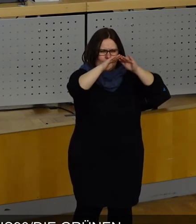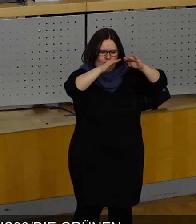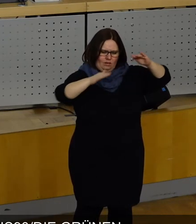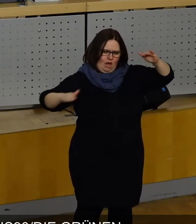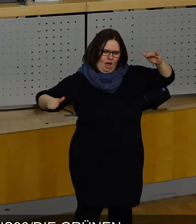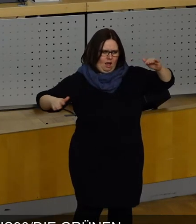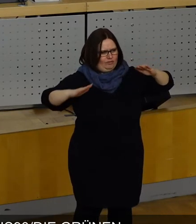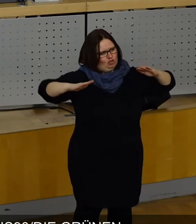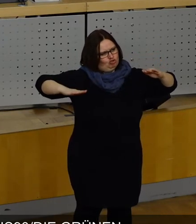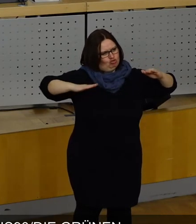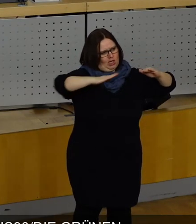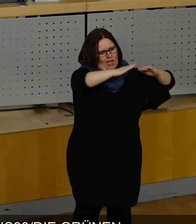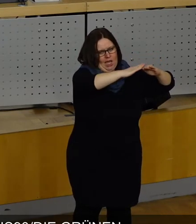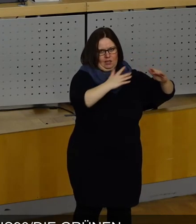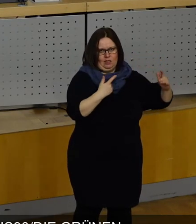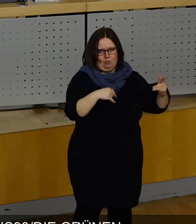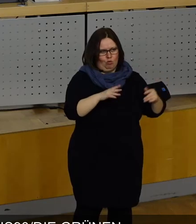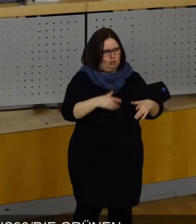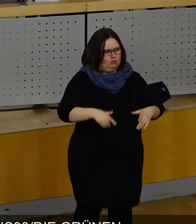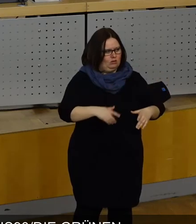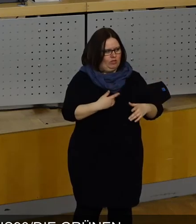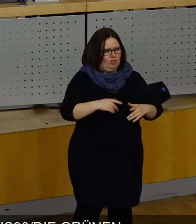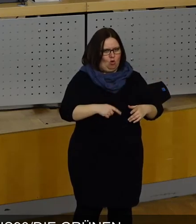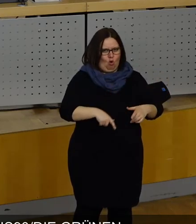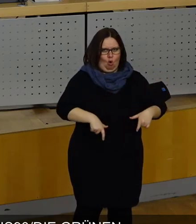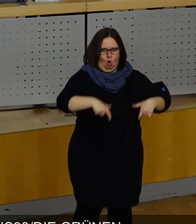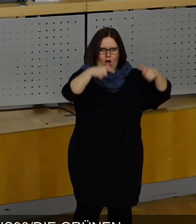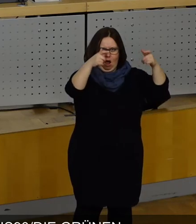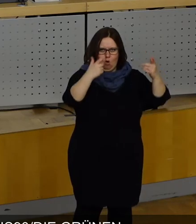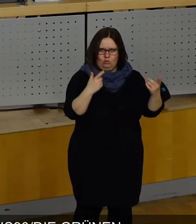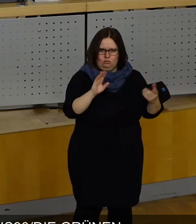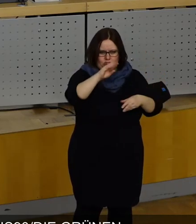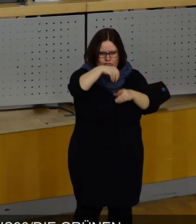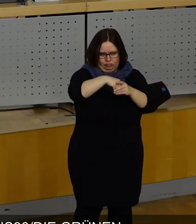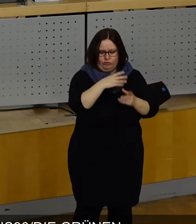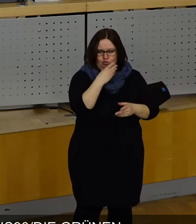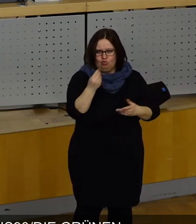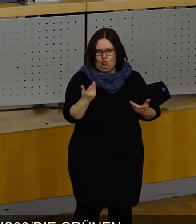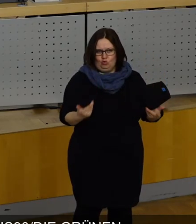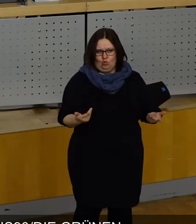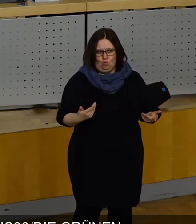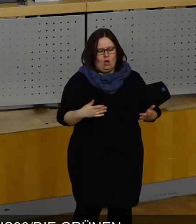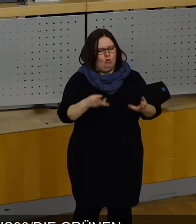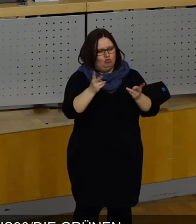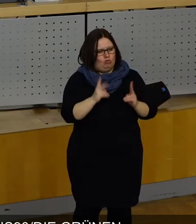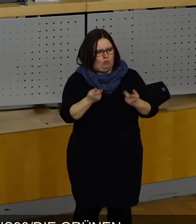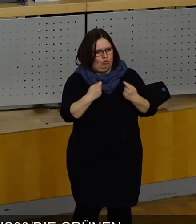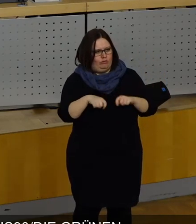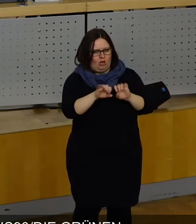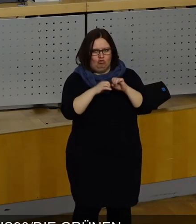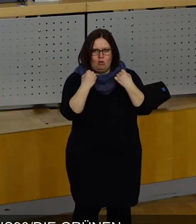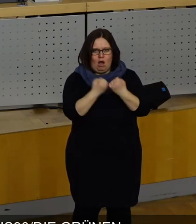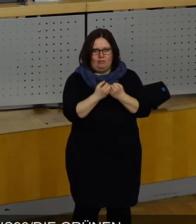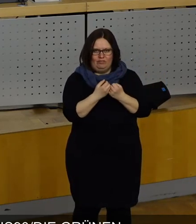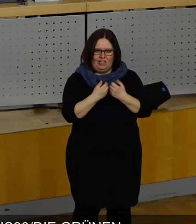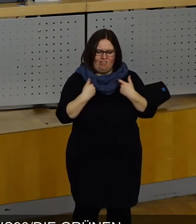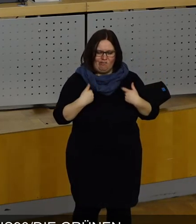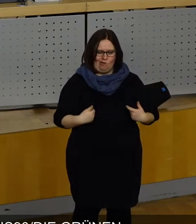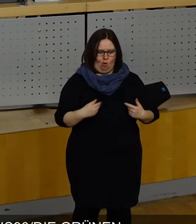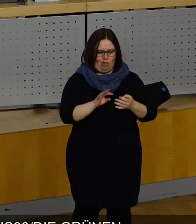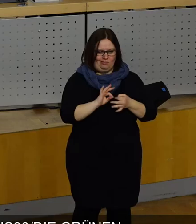da hochgeht, in diesem Hochhausensemble. Auch das ist bemerkenswert. Denn die Stadt und auch der Freistaat haben natürlich eine